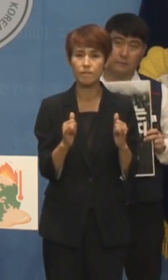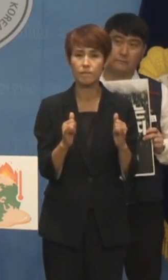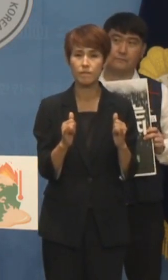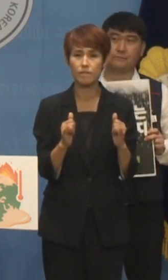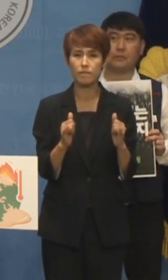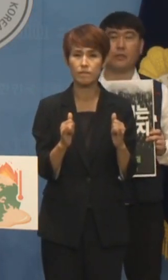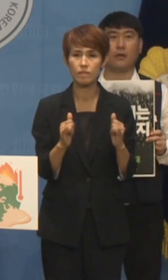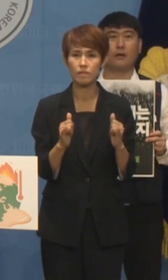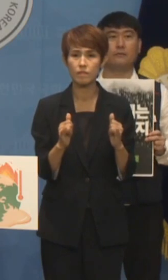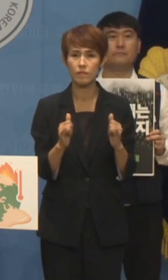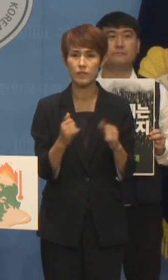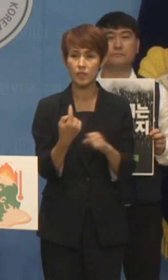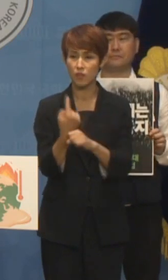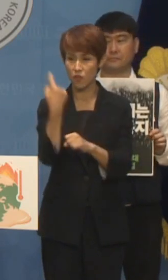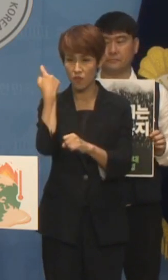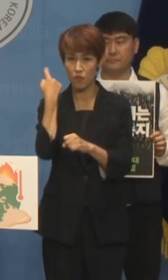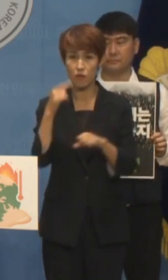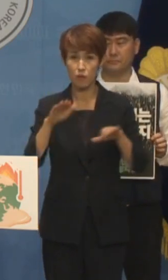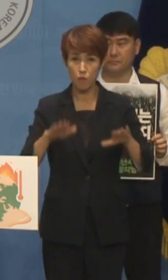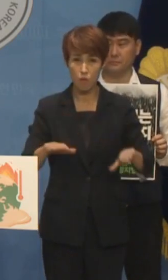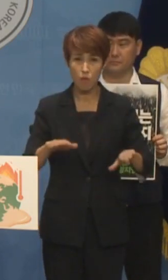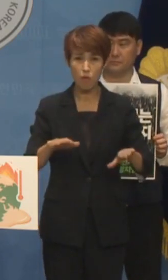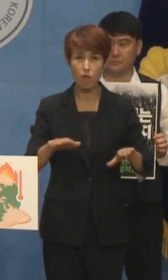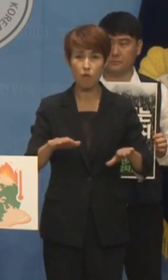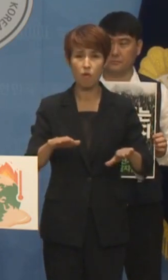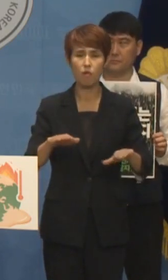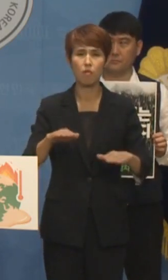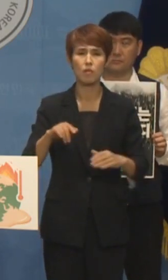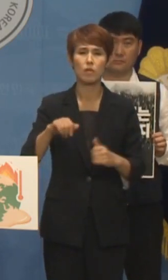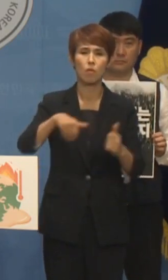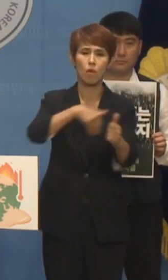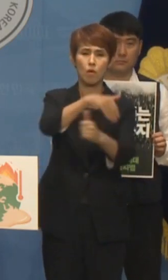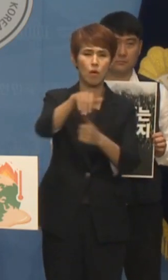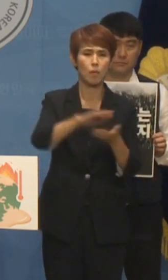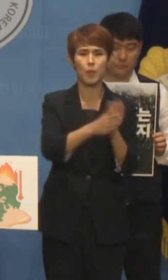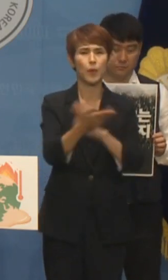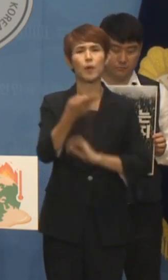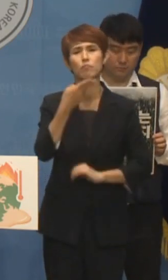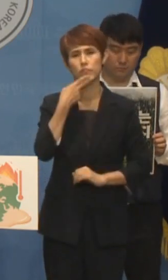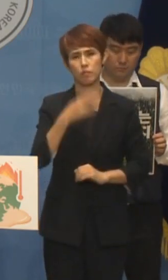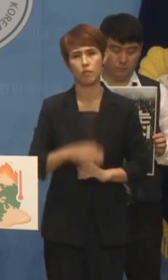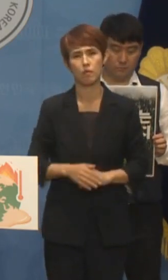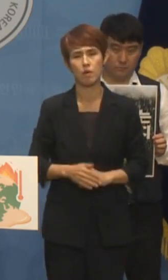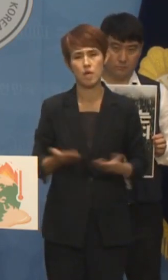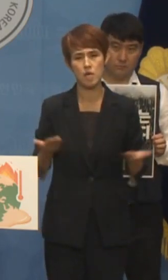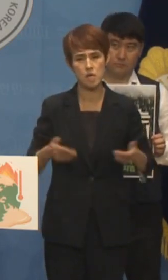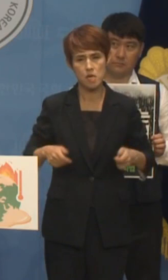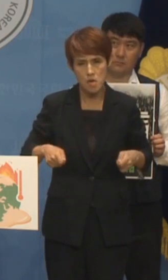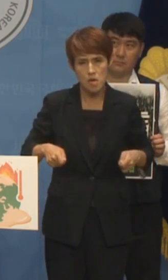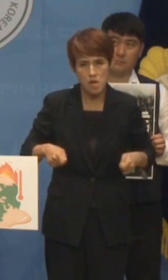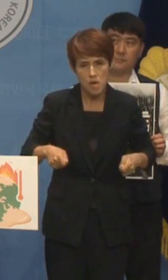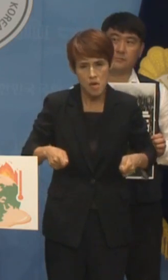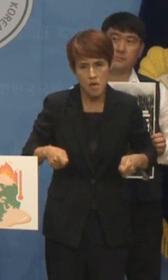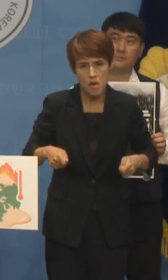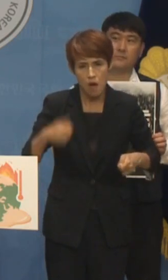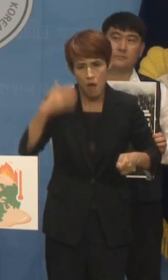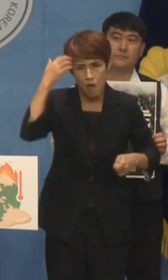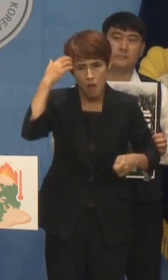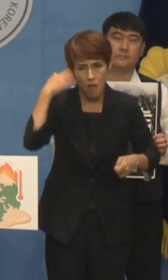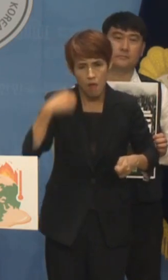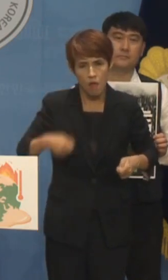1년 전이나 지금이나 크게 달라지지 않는 환경 속에서 똑같은 일을 하며 폭염을 버티고